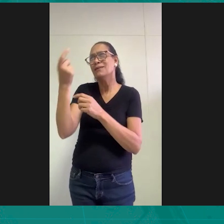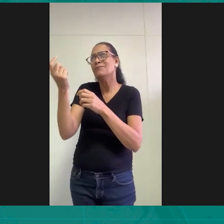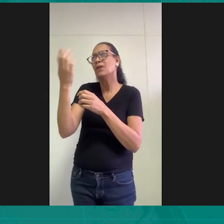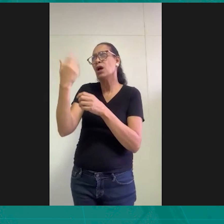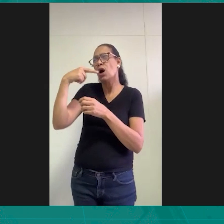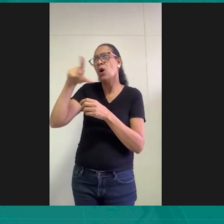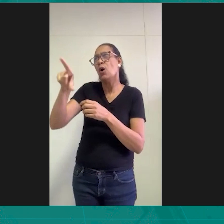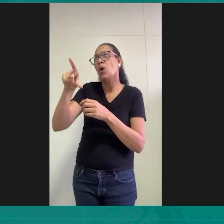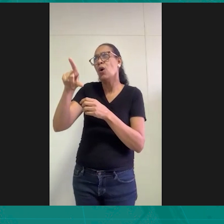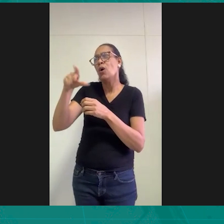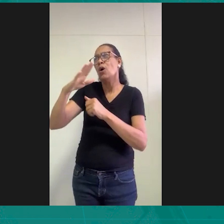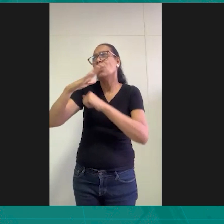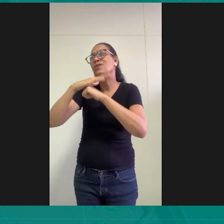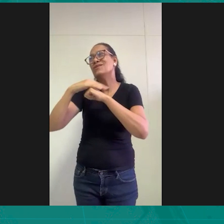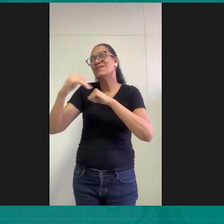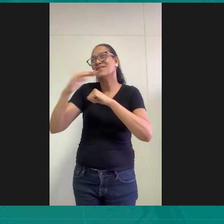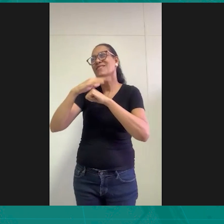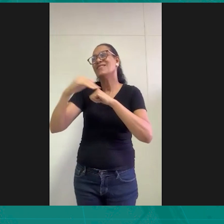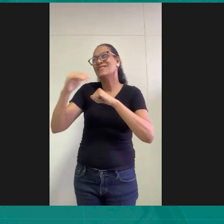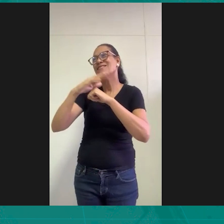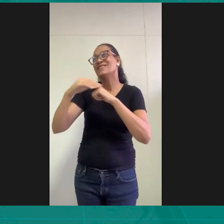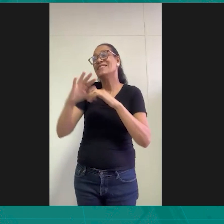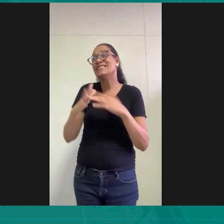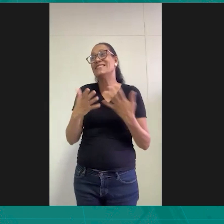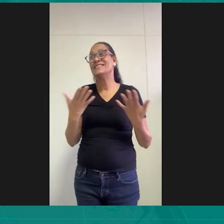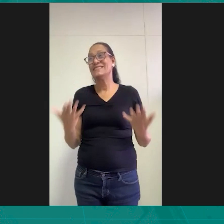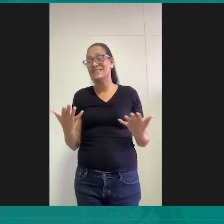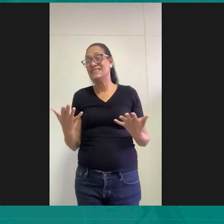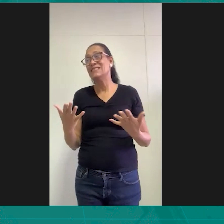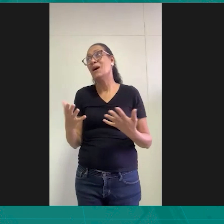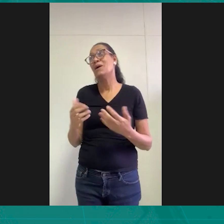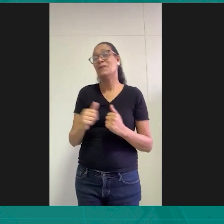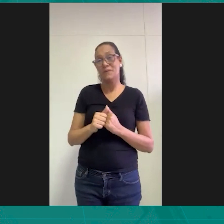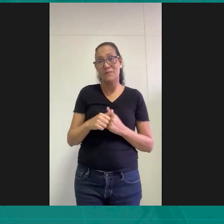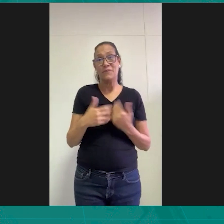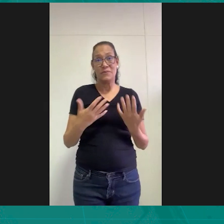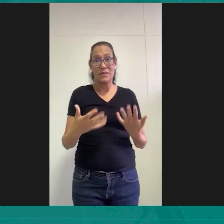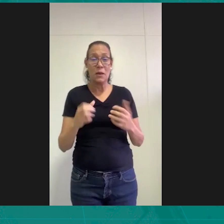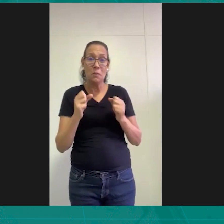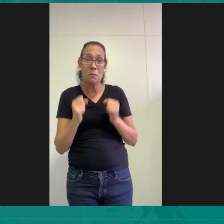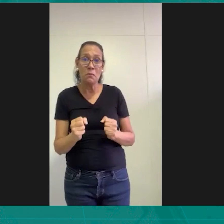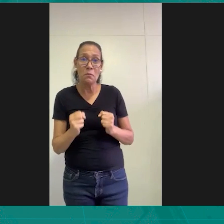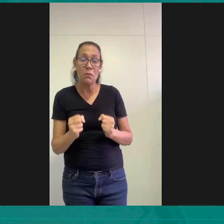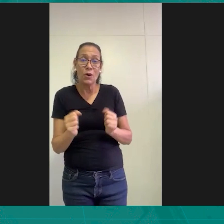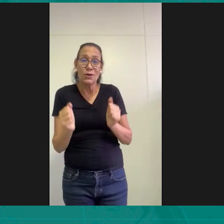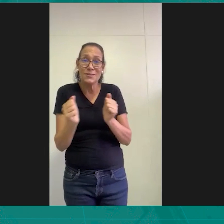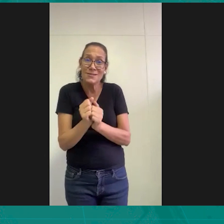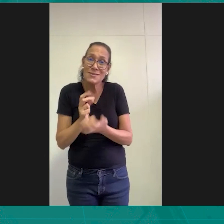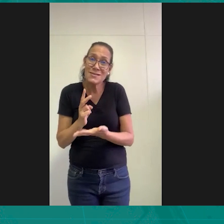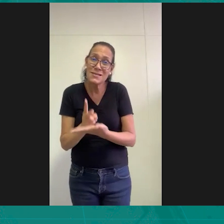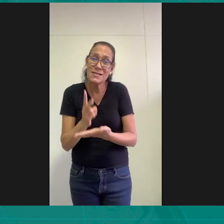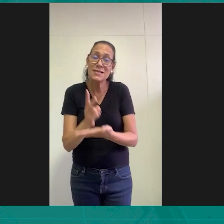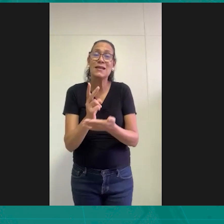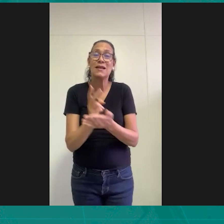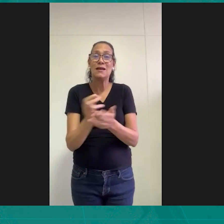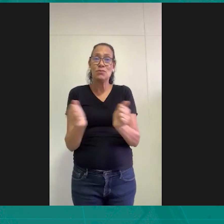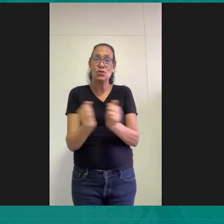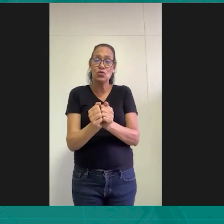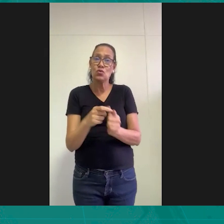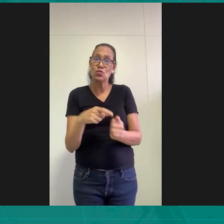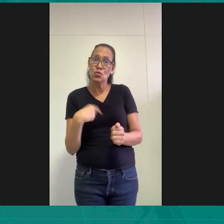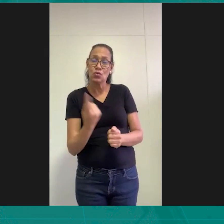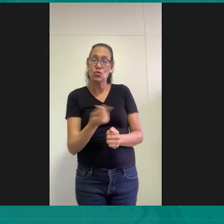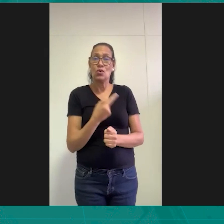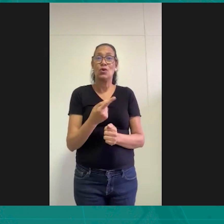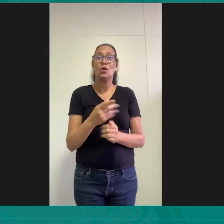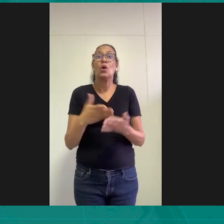vai poder estar para sempre com vocês. Quem é esse outro Consolador? O Espírito da verdade, que o